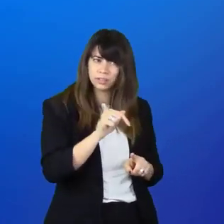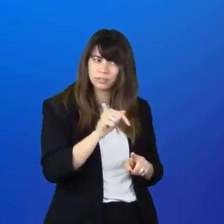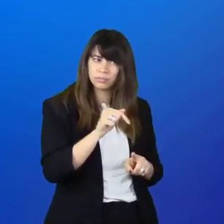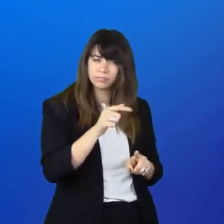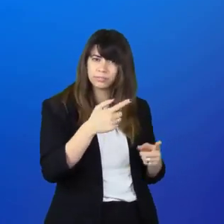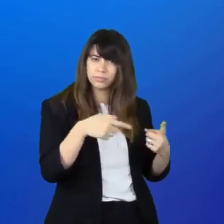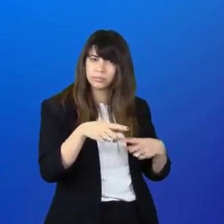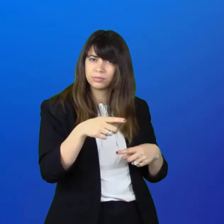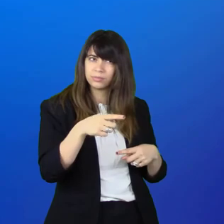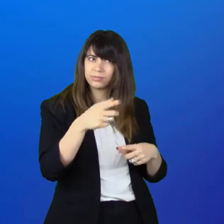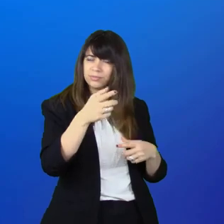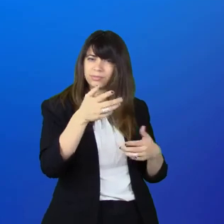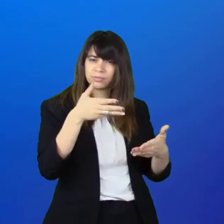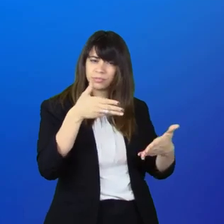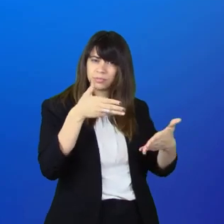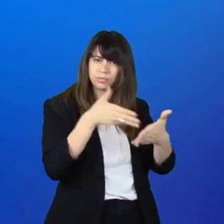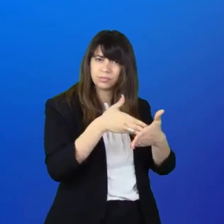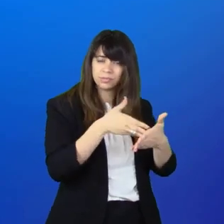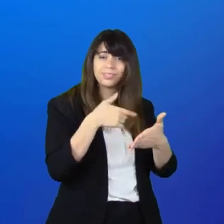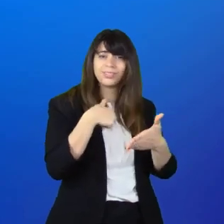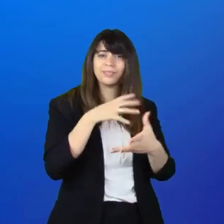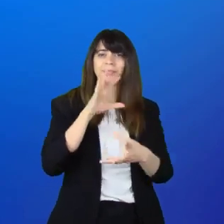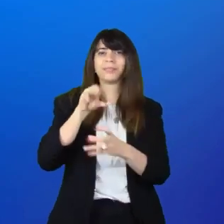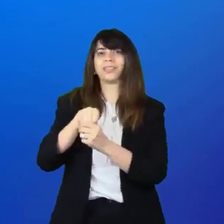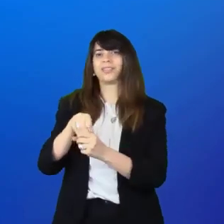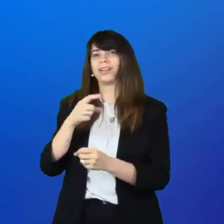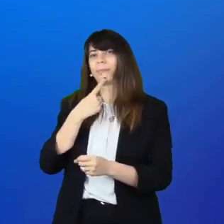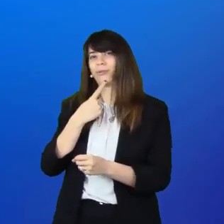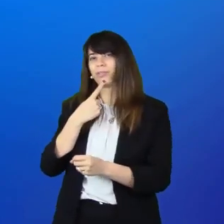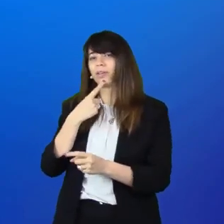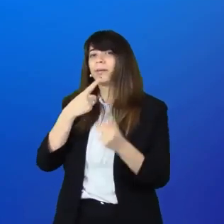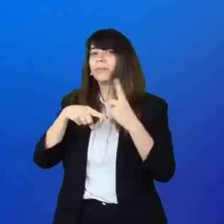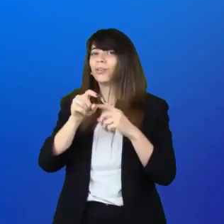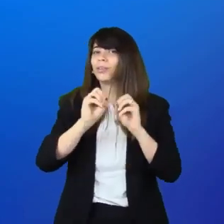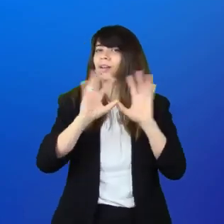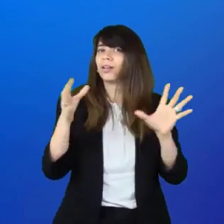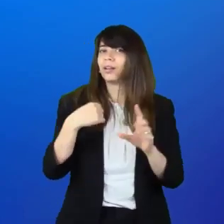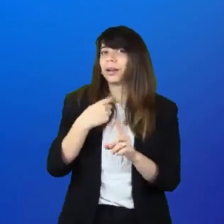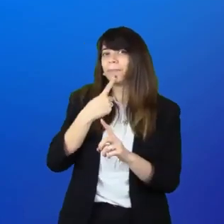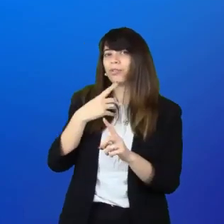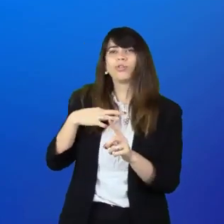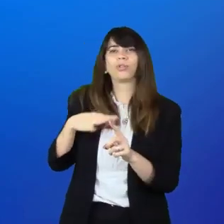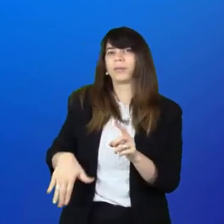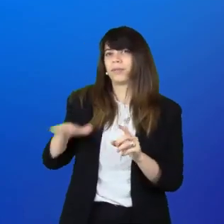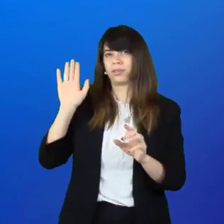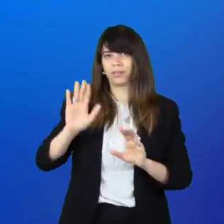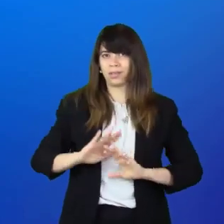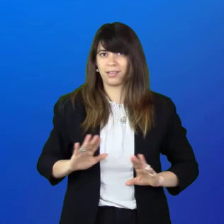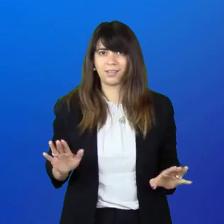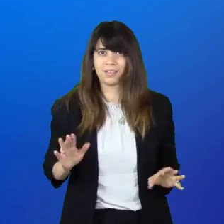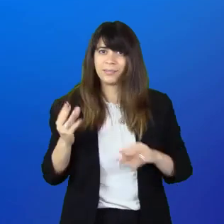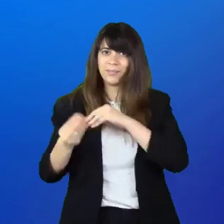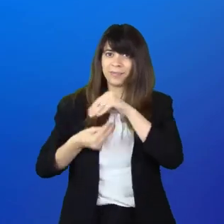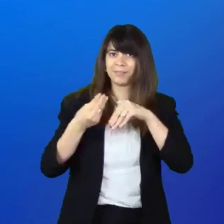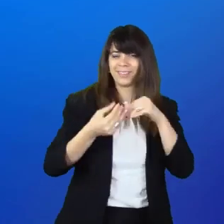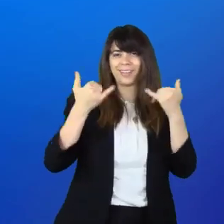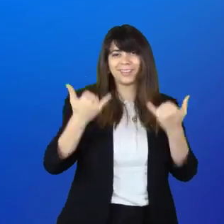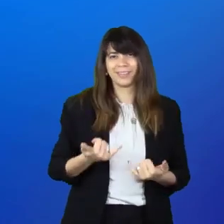y llegas a esta situación y es algo muy importante y te encontrás con estas barreras. Entonces, por eso entré a la política. Quiero decir también que